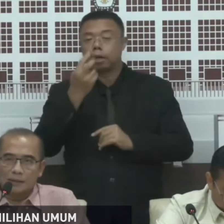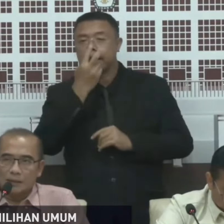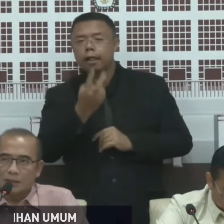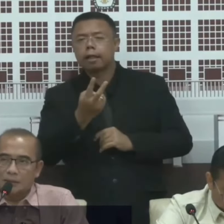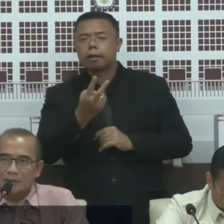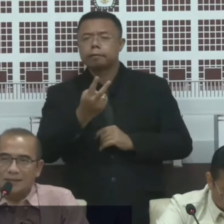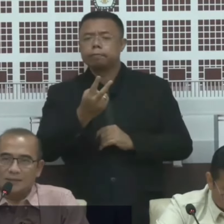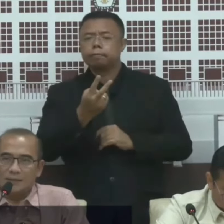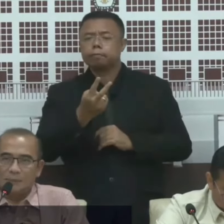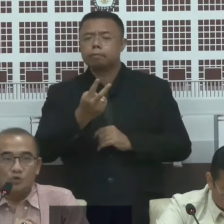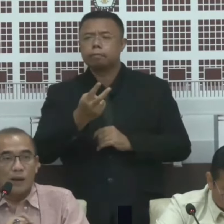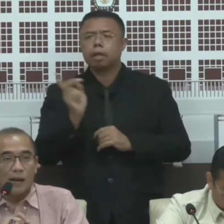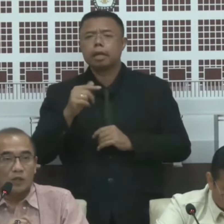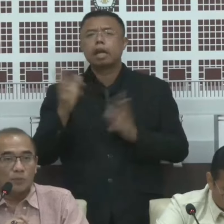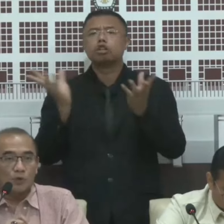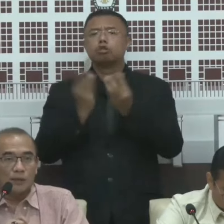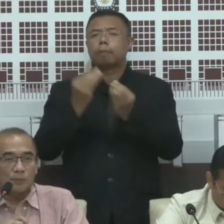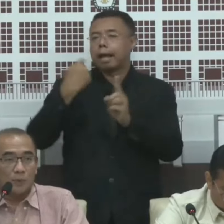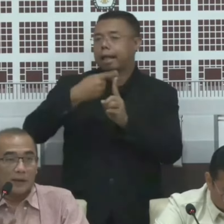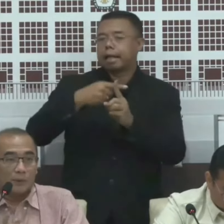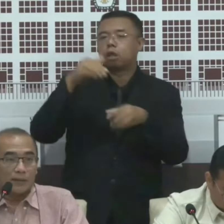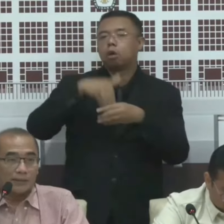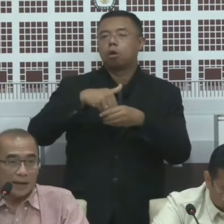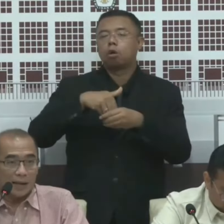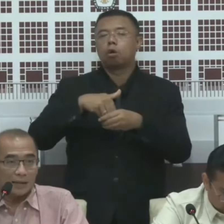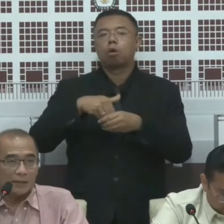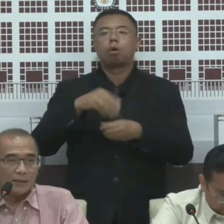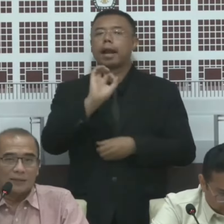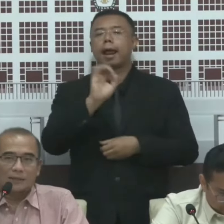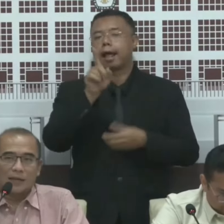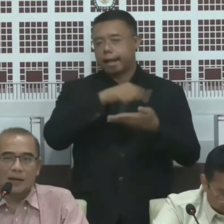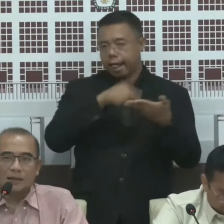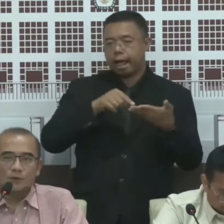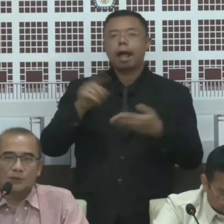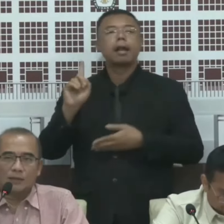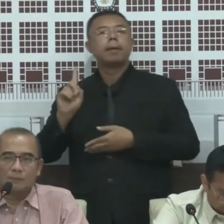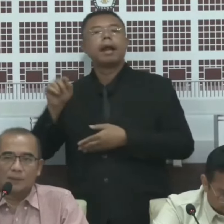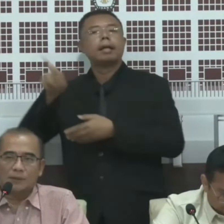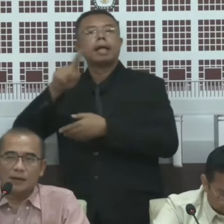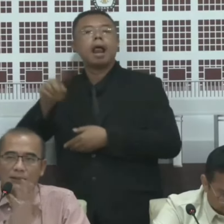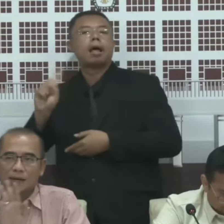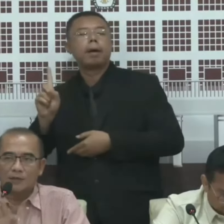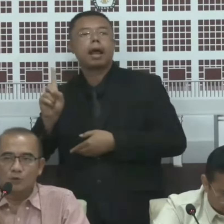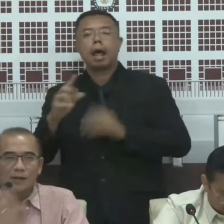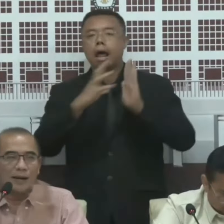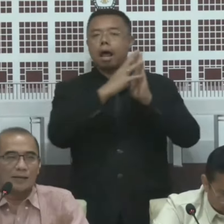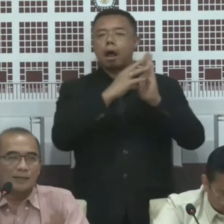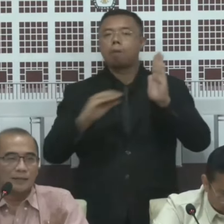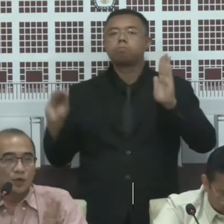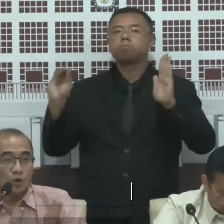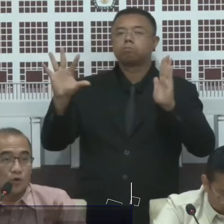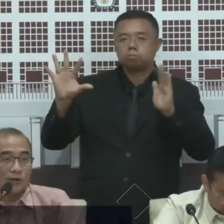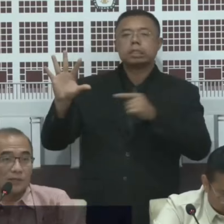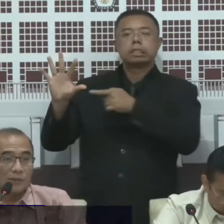kan dari segi penjumlahan atau penghitungannya belum ada laporan yang salah. Yang salah atau tidak tepat itu kan antara yang diunggah dengan